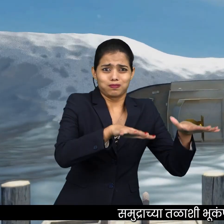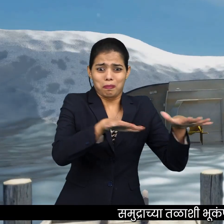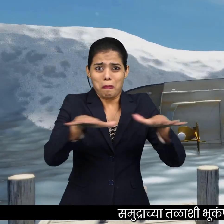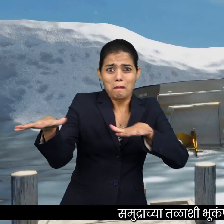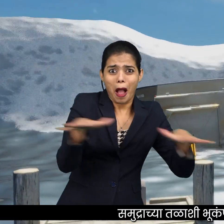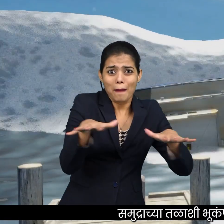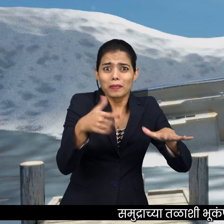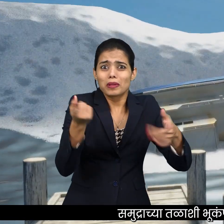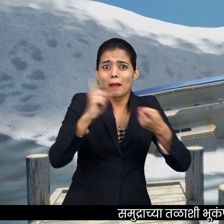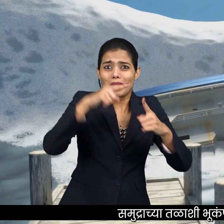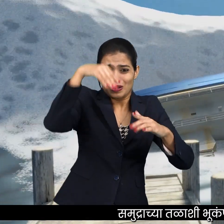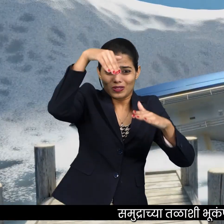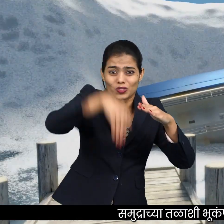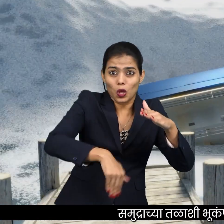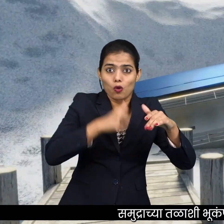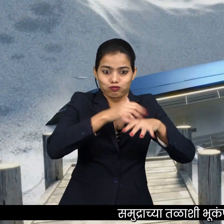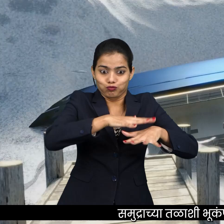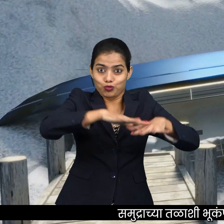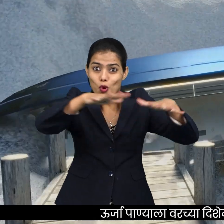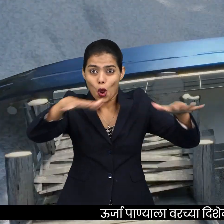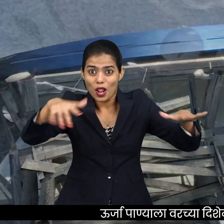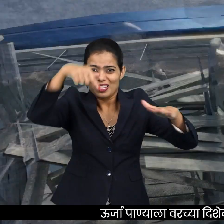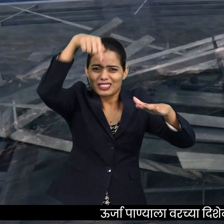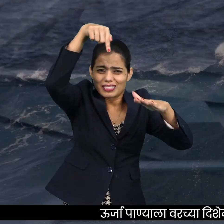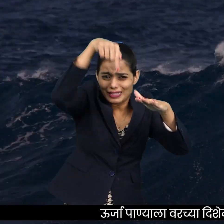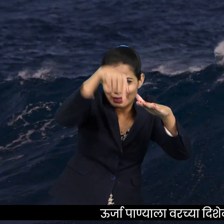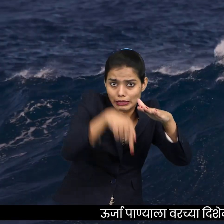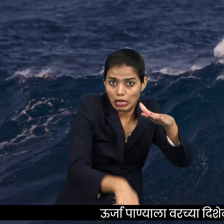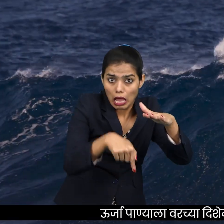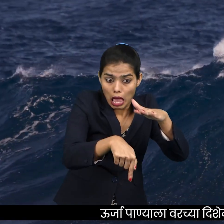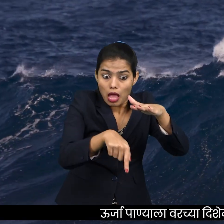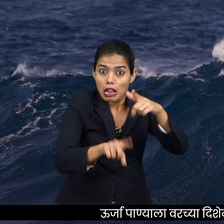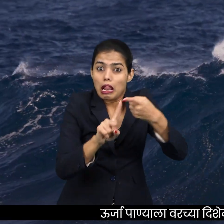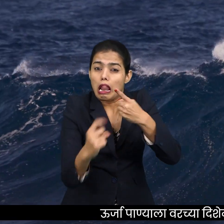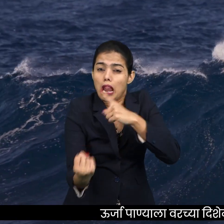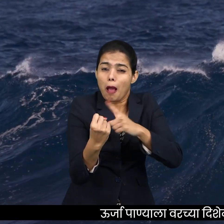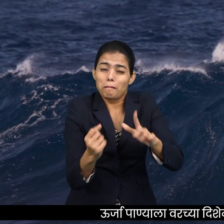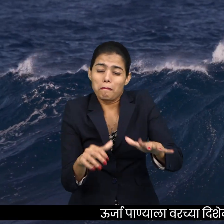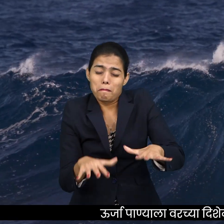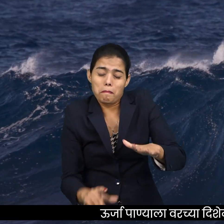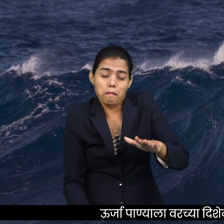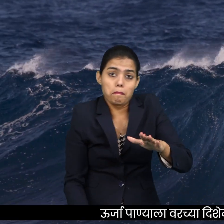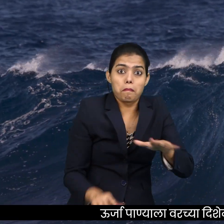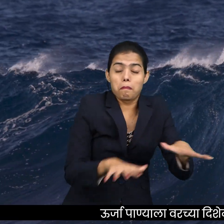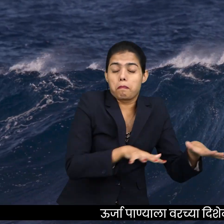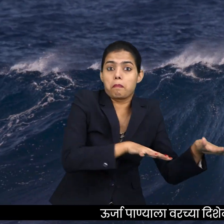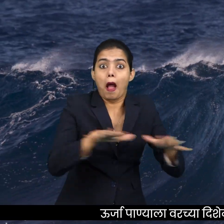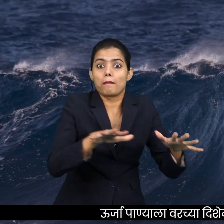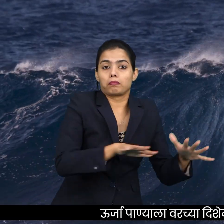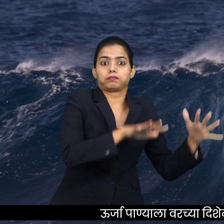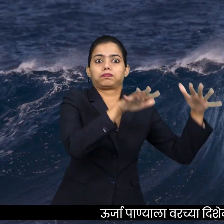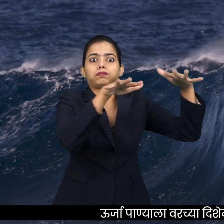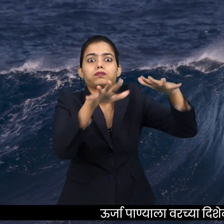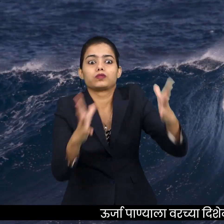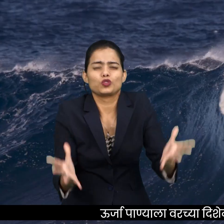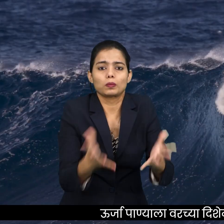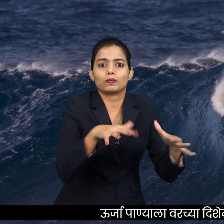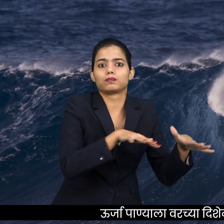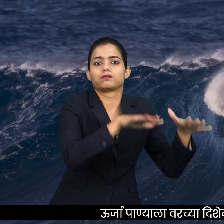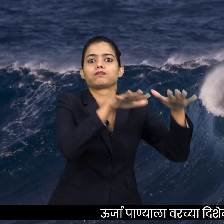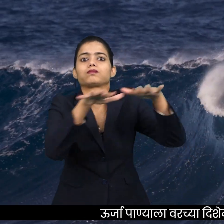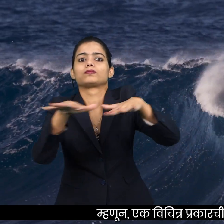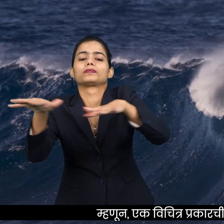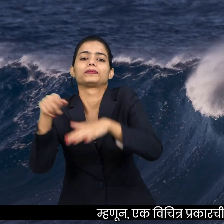समुद्राच्या तळाशी भूकंप झाला तर सोडलेली ऊर्जा पाण्याला वरच्या दिशेने ढकलते.